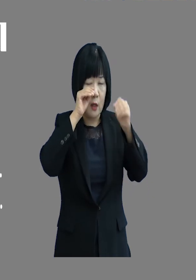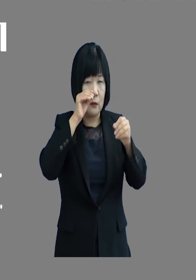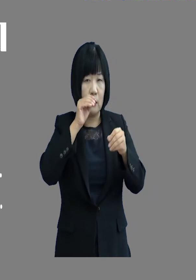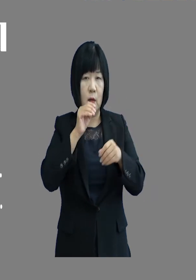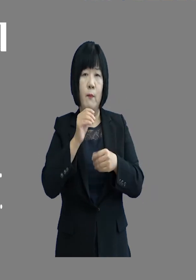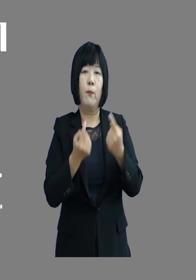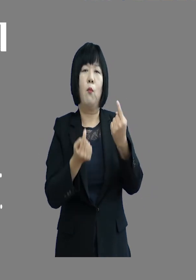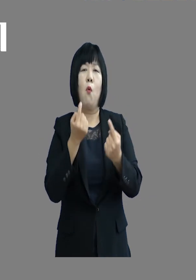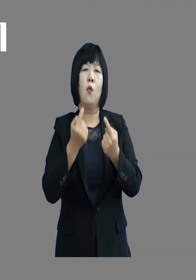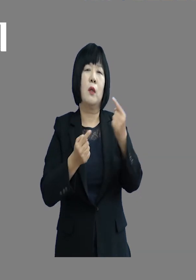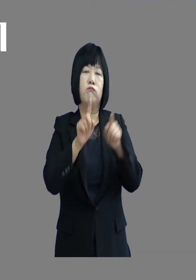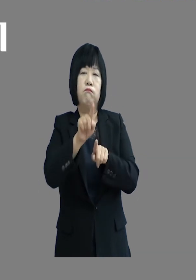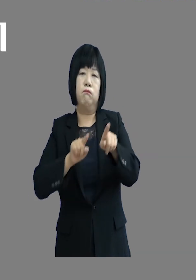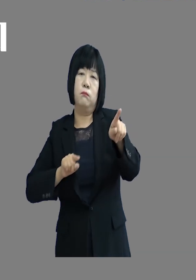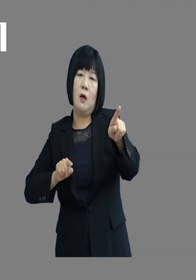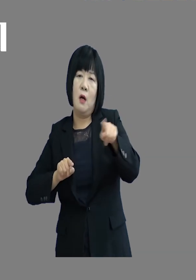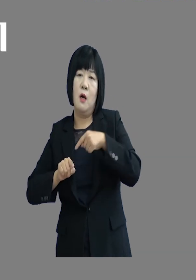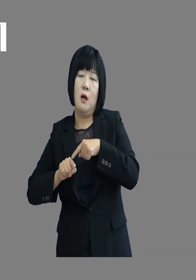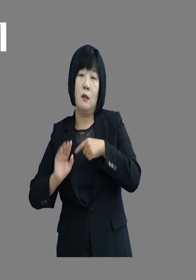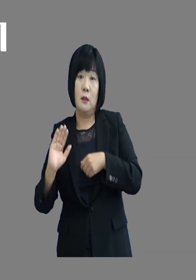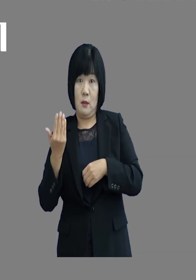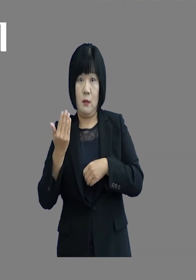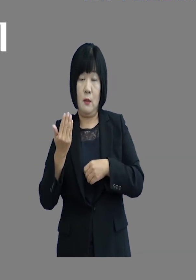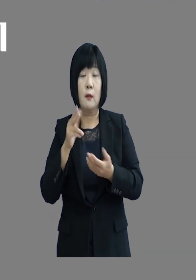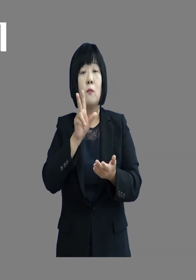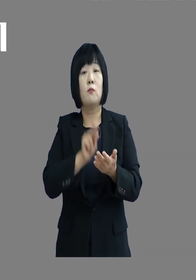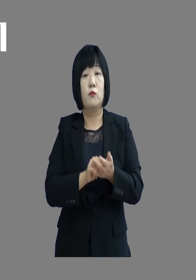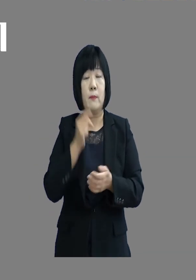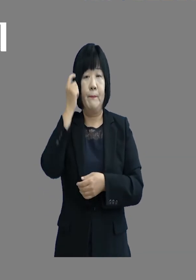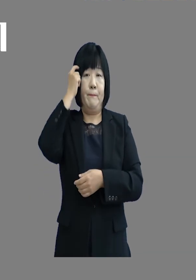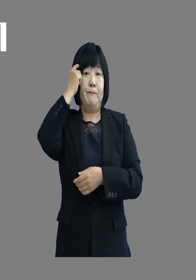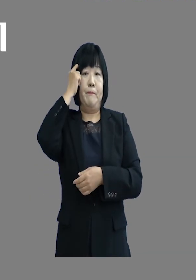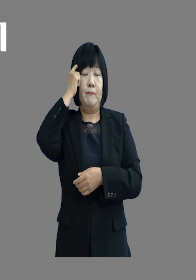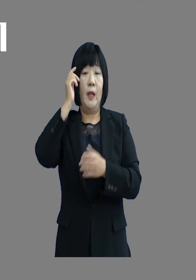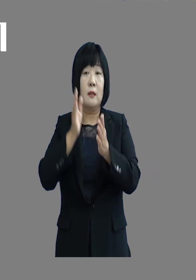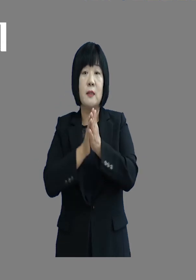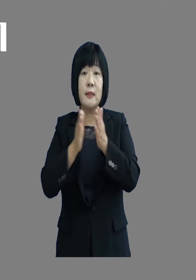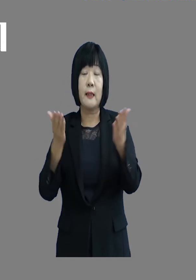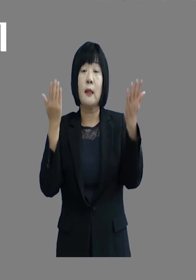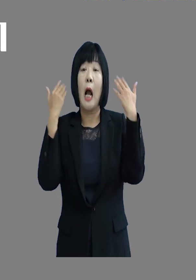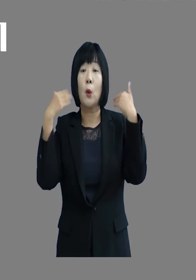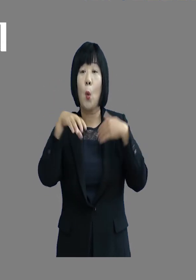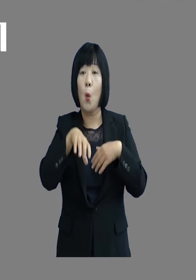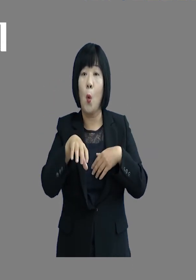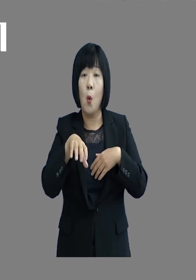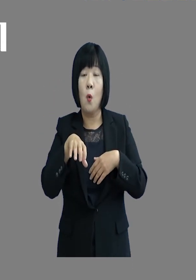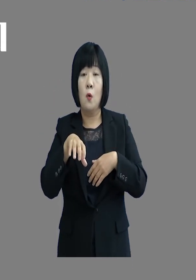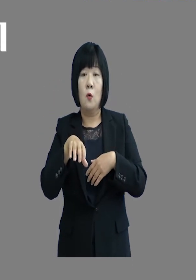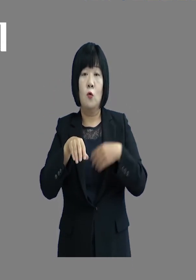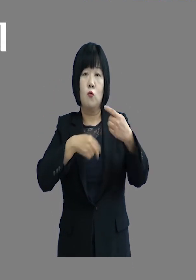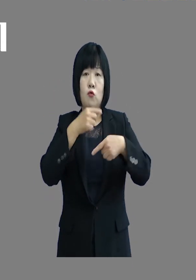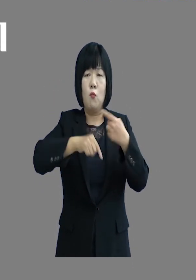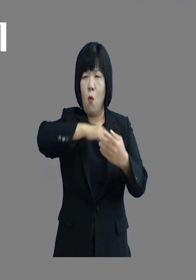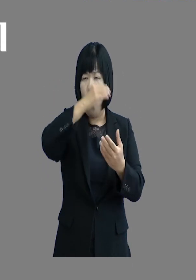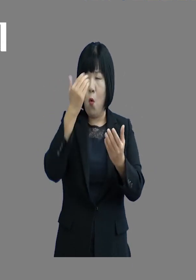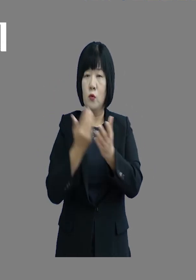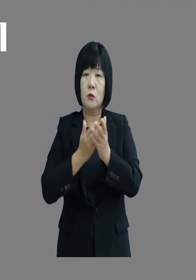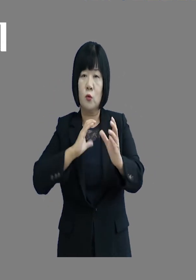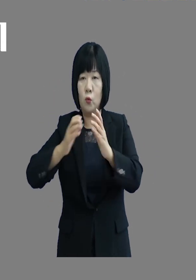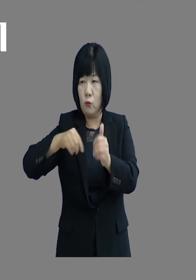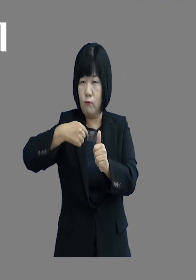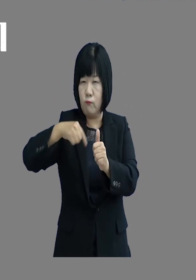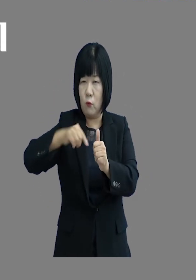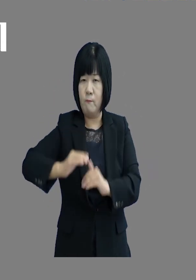굉장히 큰 차이가 있죠. 이러한 문제의식에서 출발한 학교가 있습니다. 수어로 모든 소통과